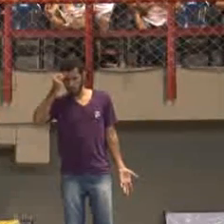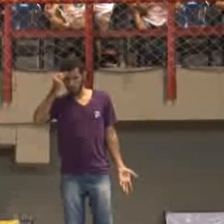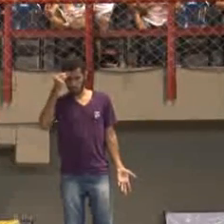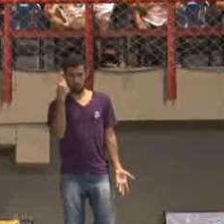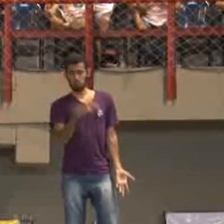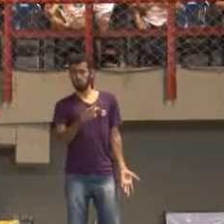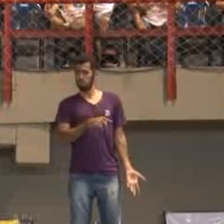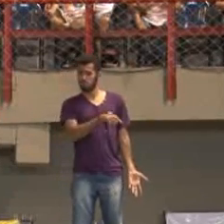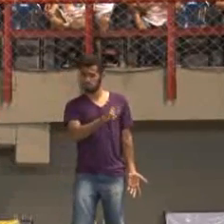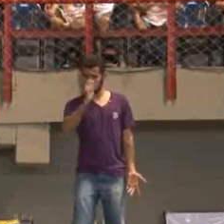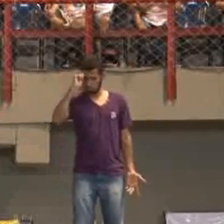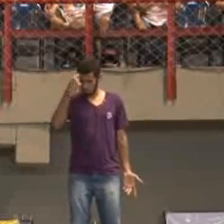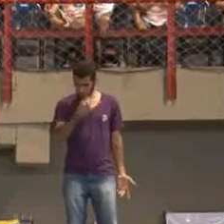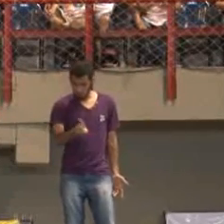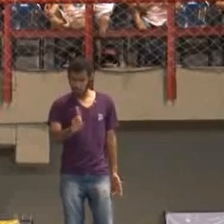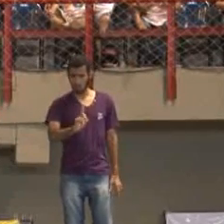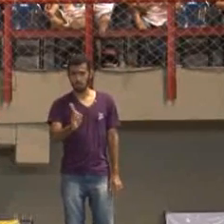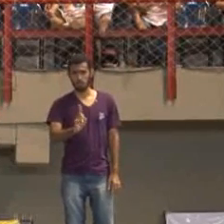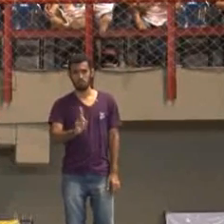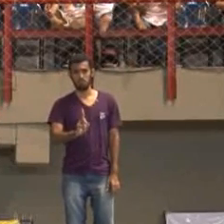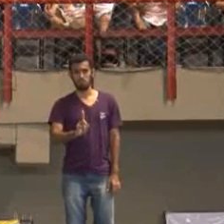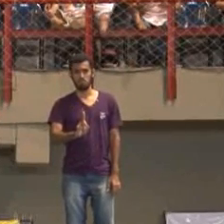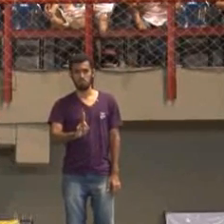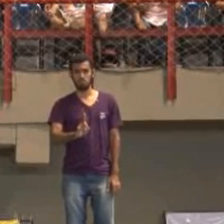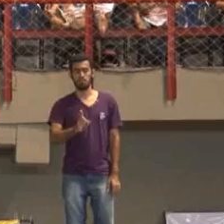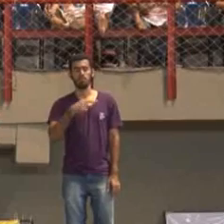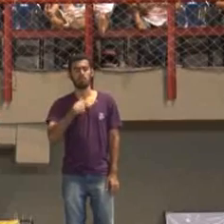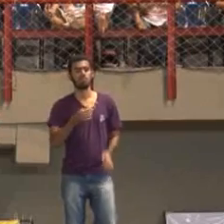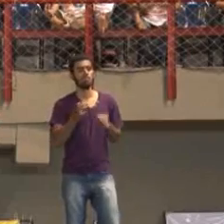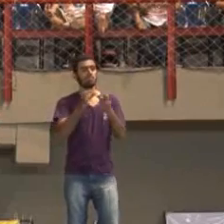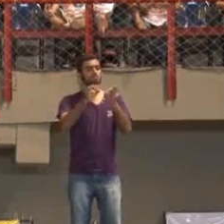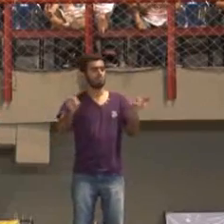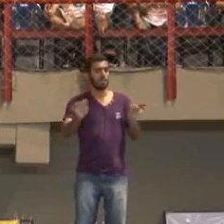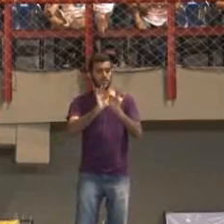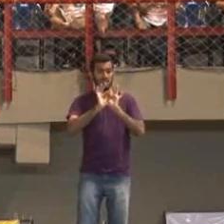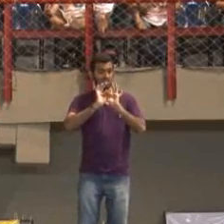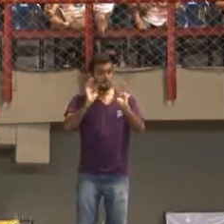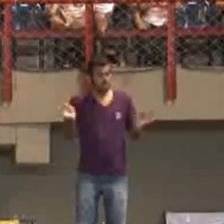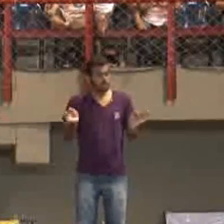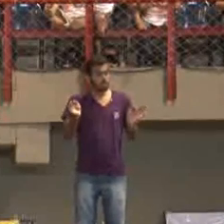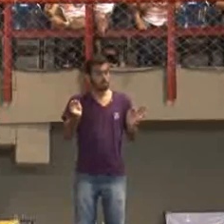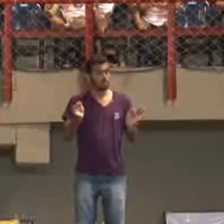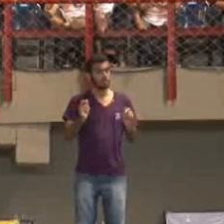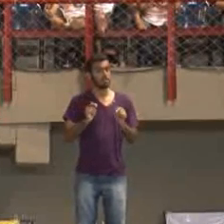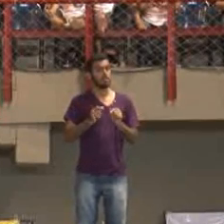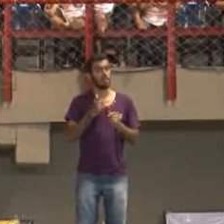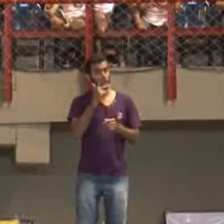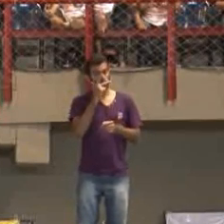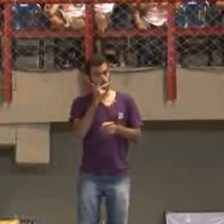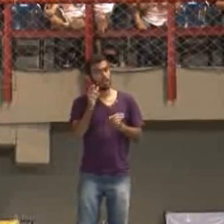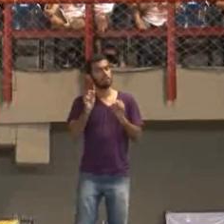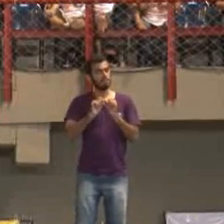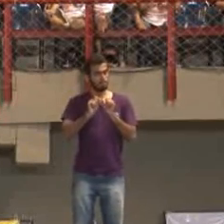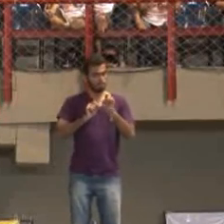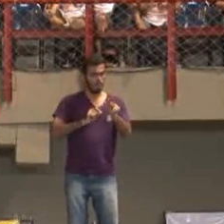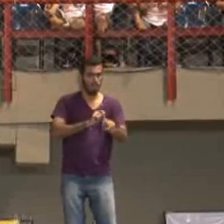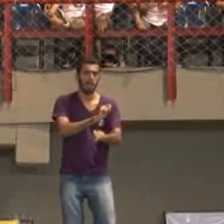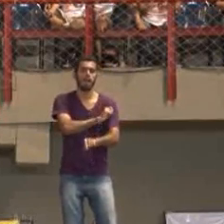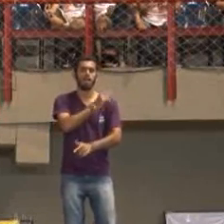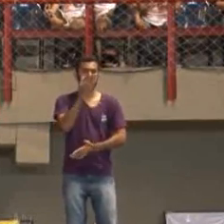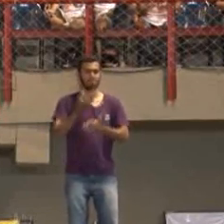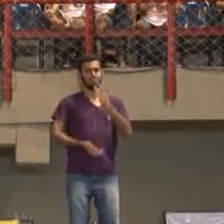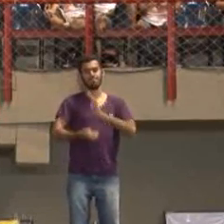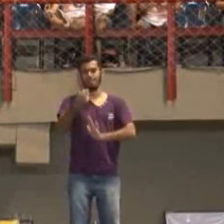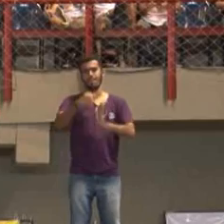é deles? Não. Uma simples frase dessa faz o aluno perder a redação.